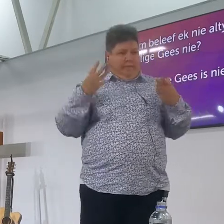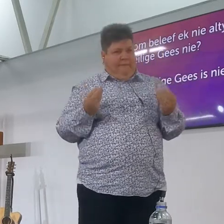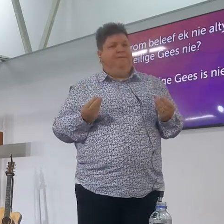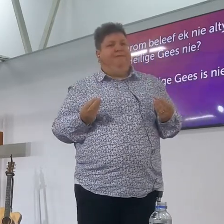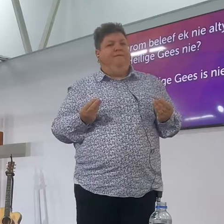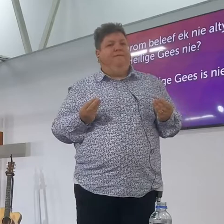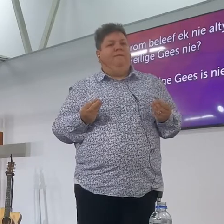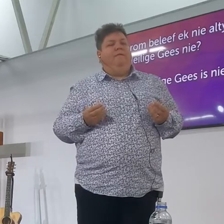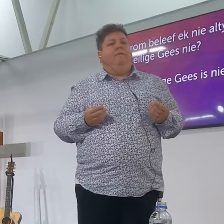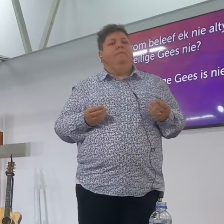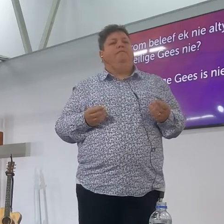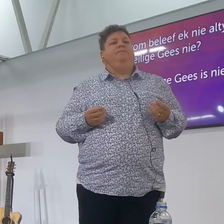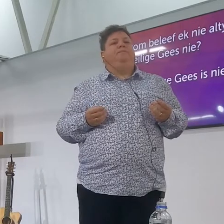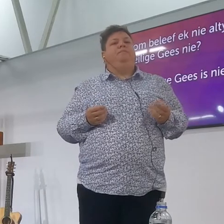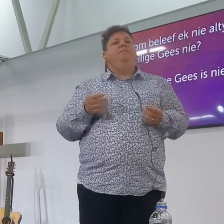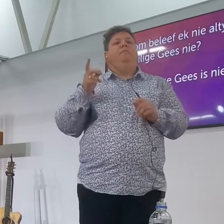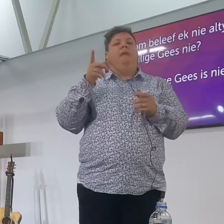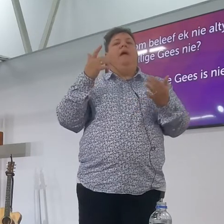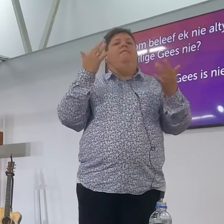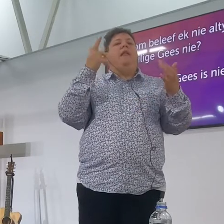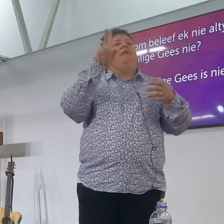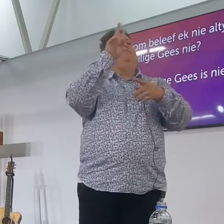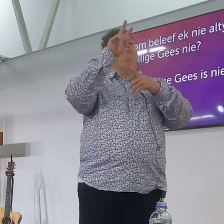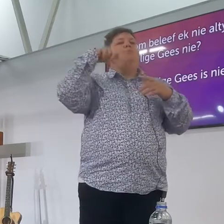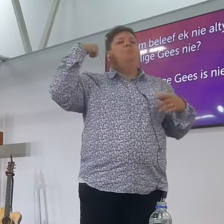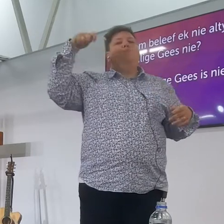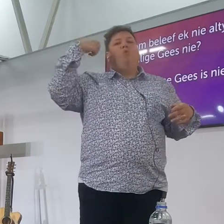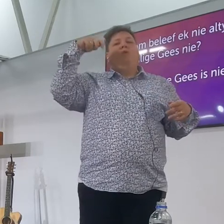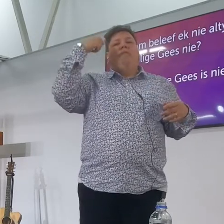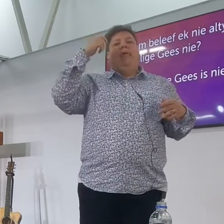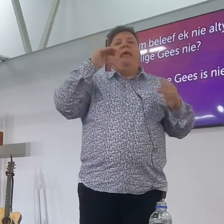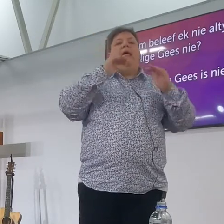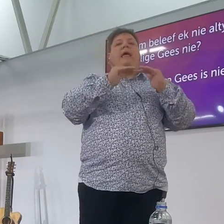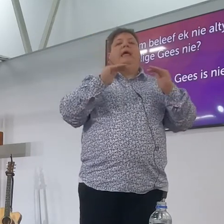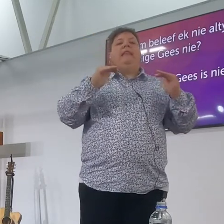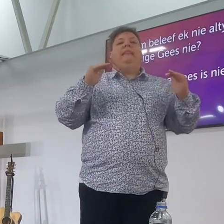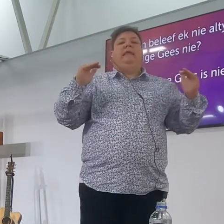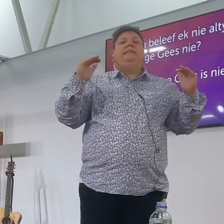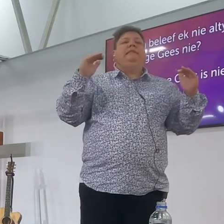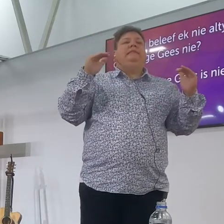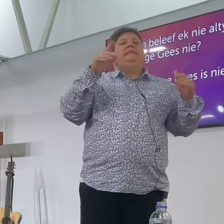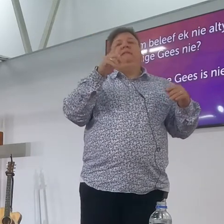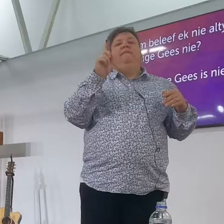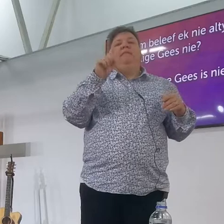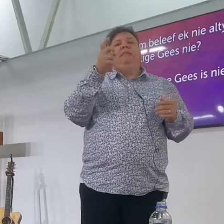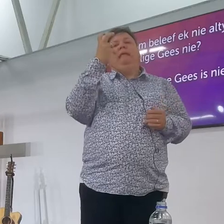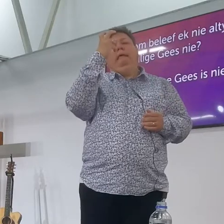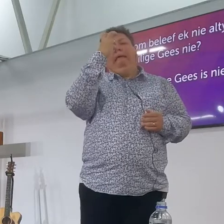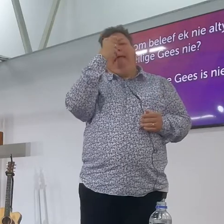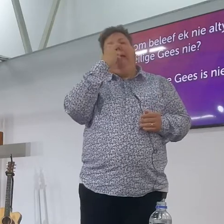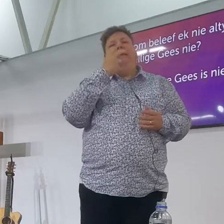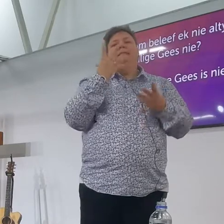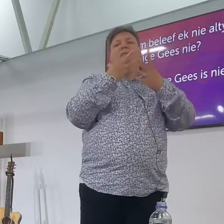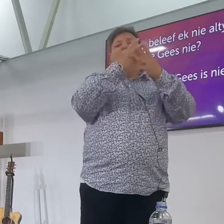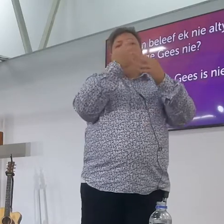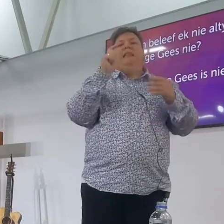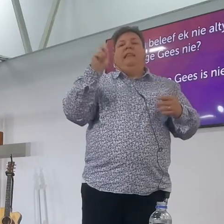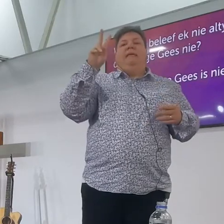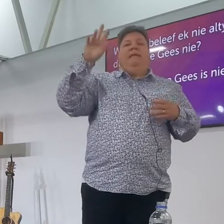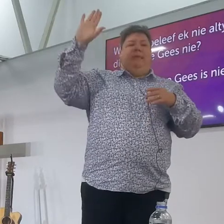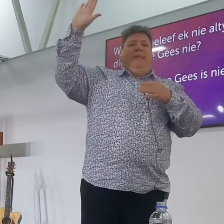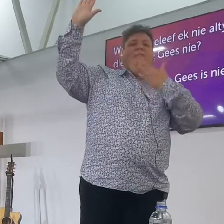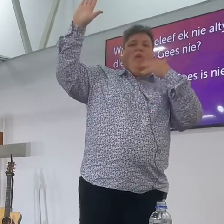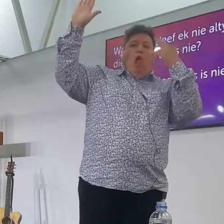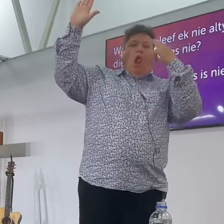in die rigting gaan dat iets snaaks gebeur, dan begin jy huil. Weet, Finding Nemo se tema kom op en begin jy al klaar huil. Wie van julle is so? Ek wil net